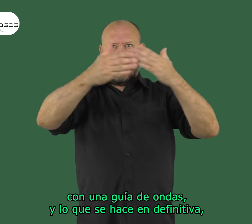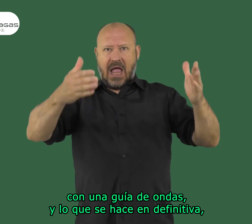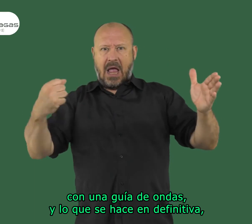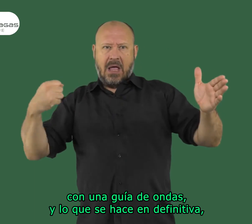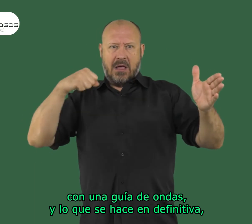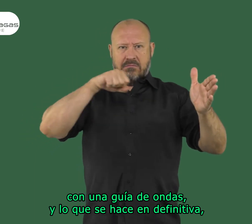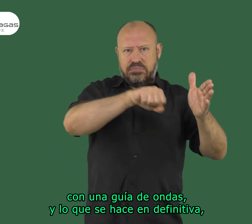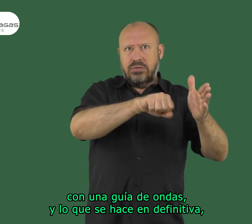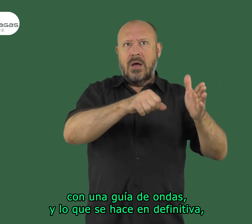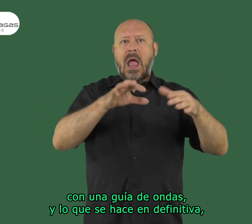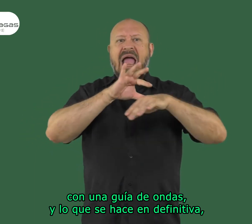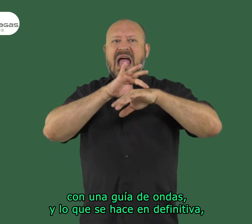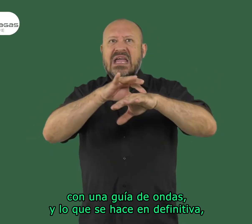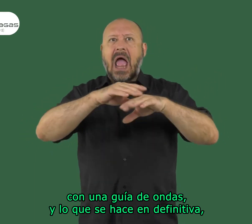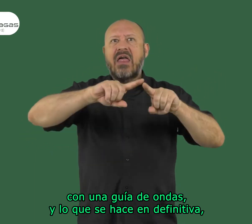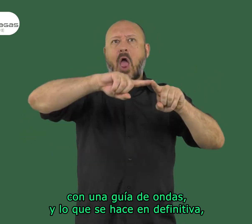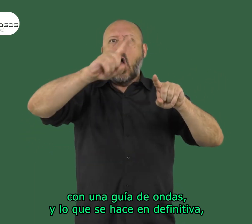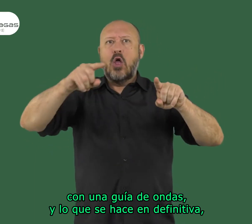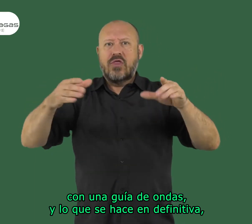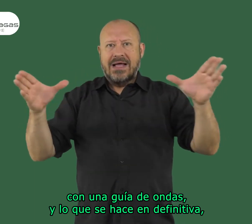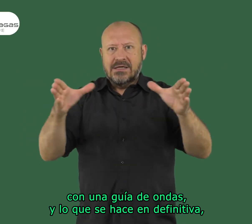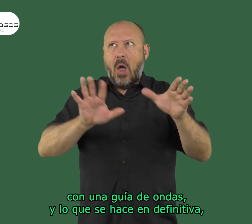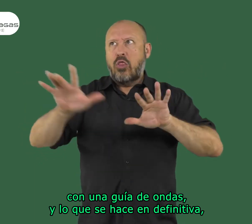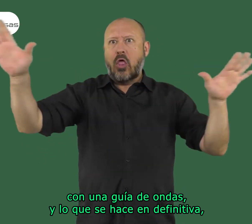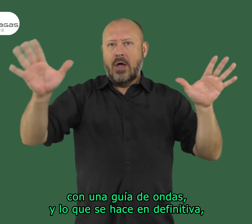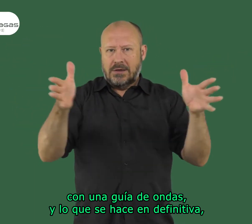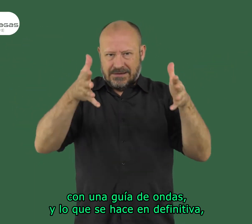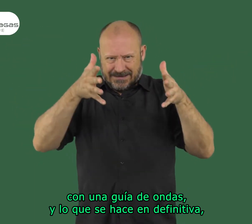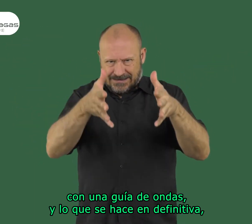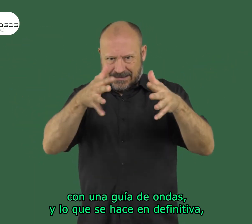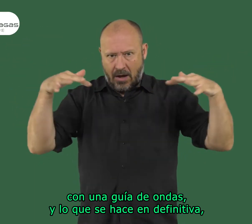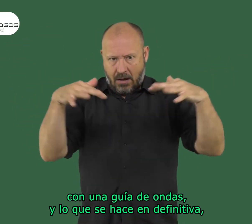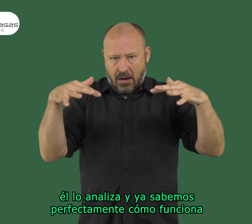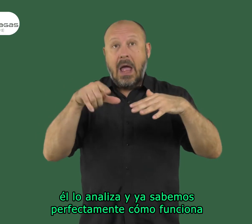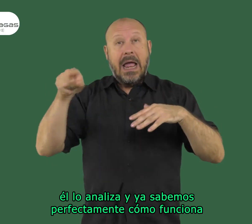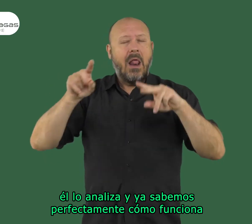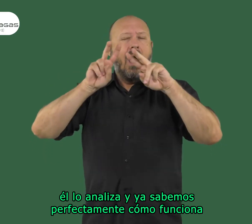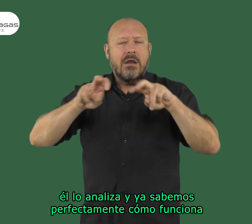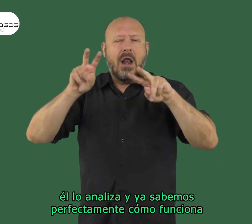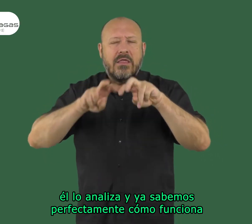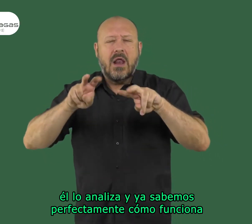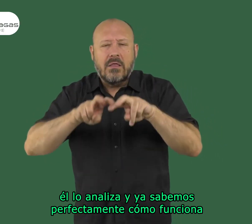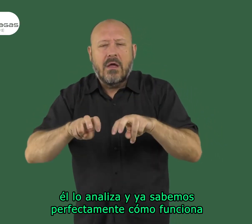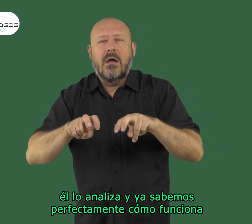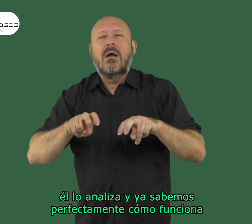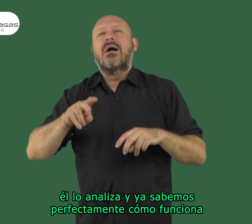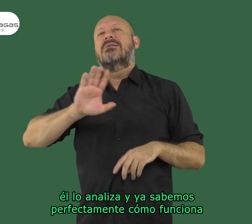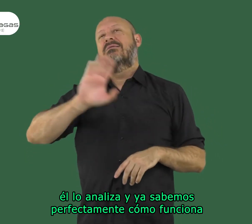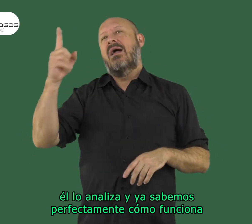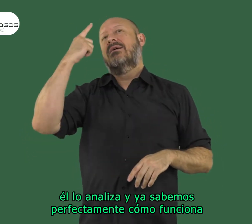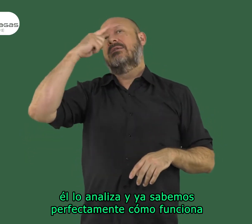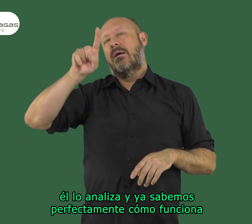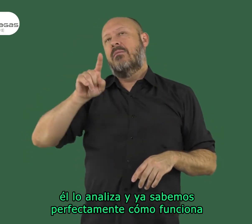caja con una guía de ondas, y lo que se hace en definitiva, él lo analiza y